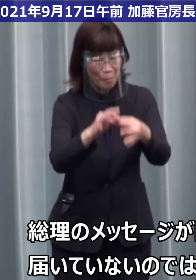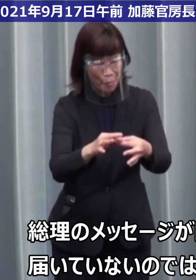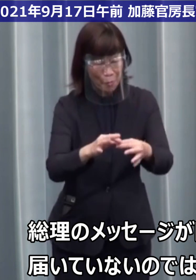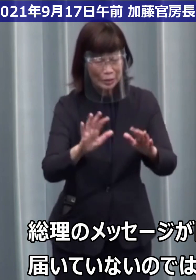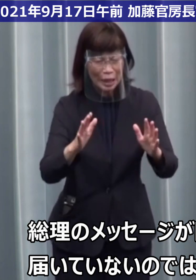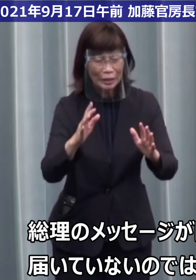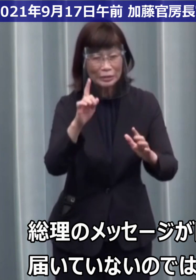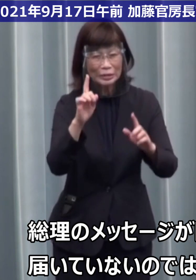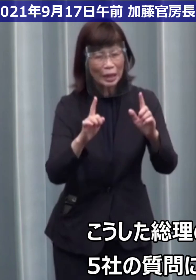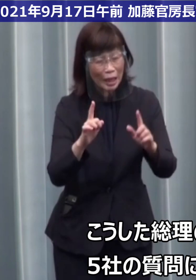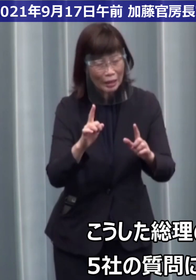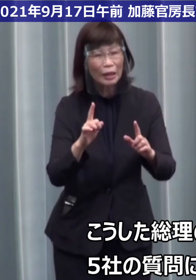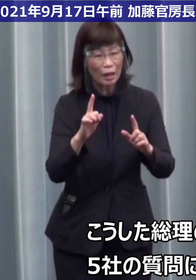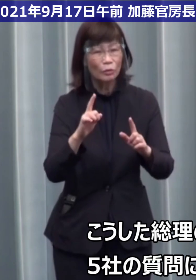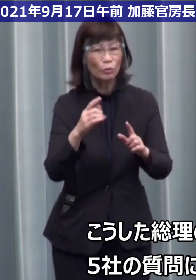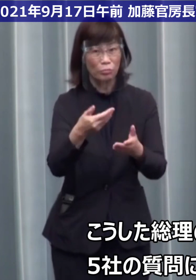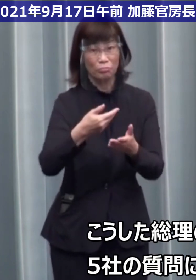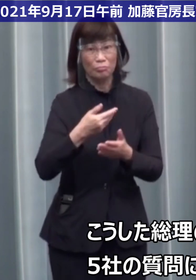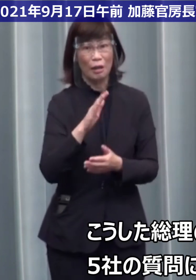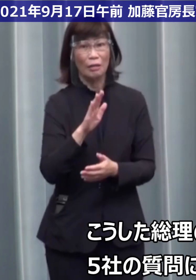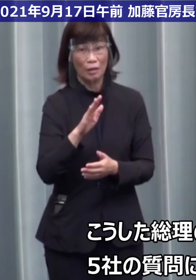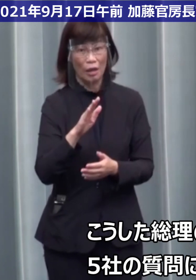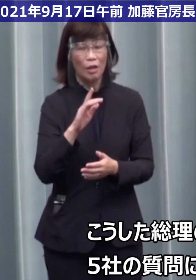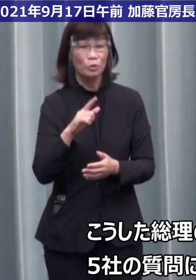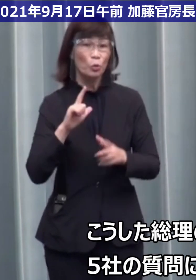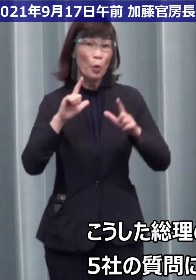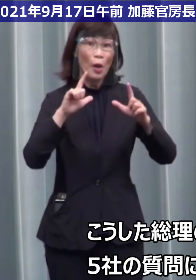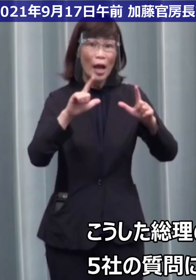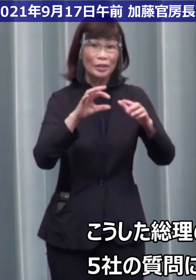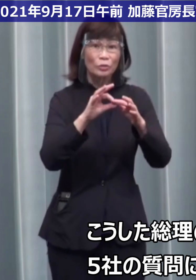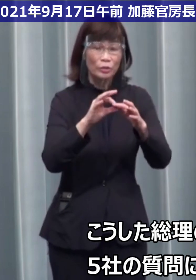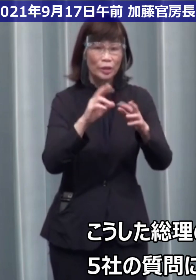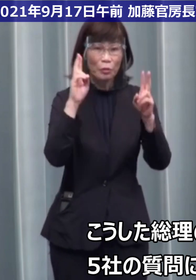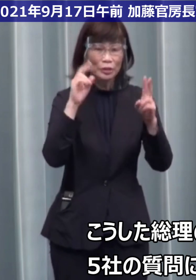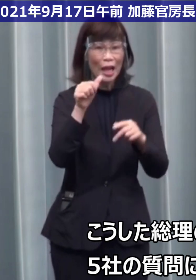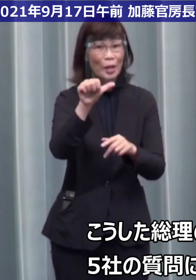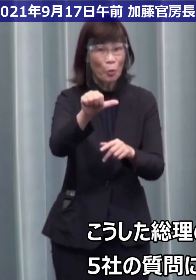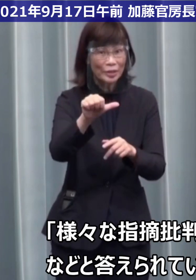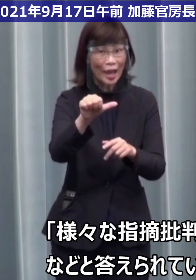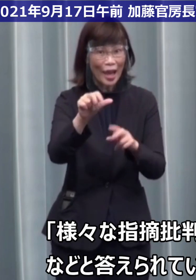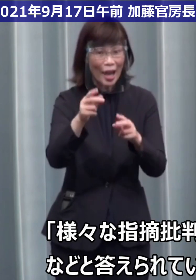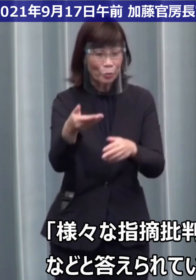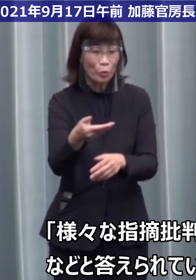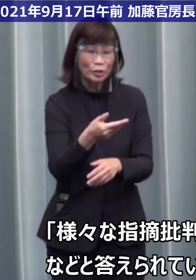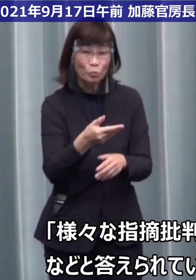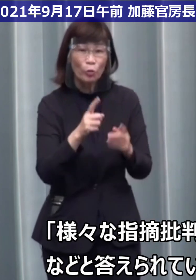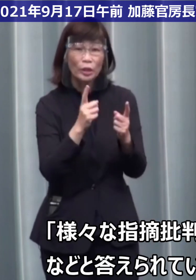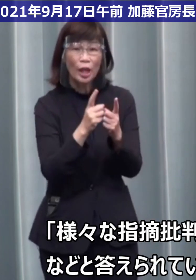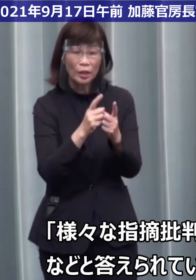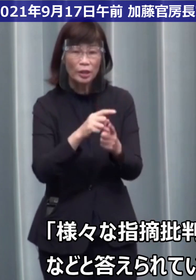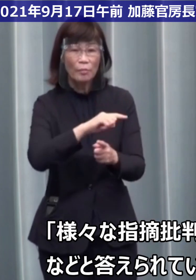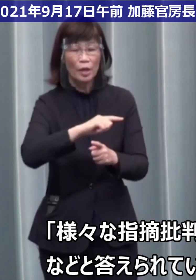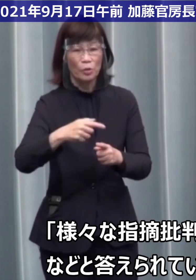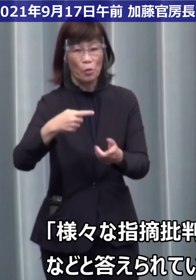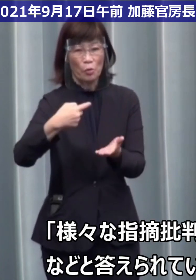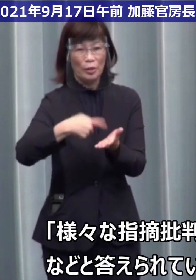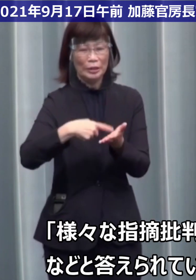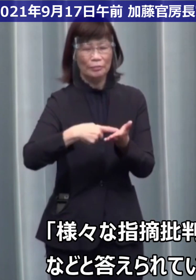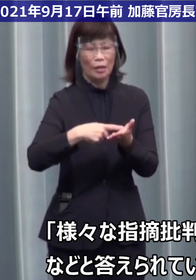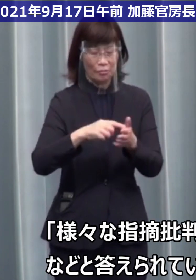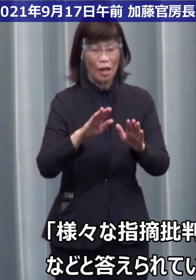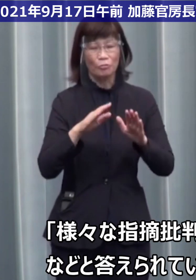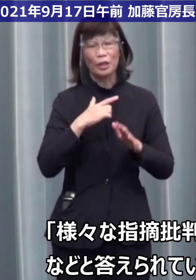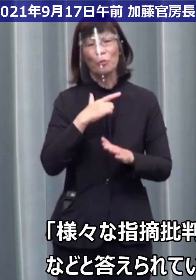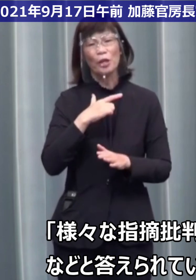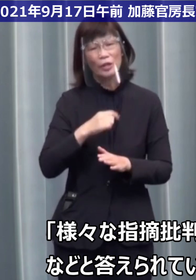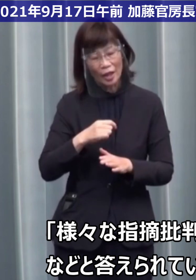聞きましたけれども、こうした総理の発信について聞いた5社の質問に対して、いずれもさまざまな指摘批判には真摯に受け止めたい、